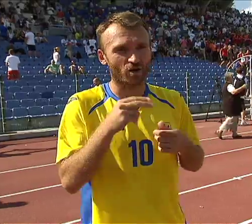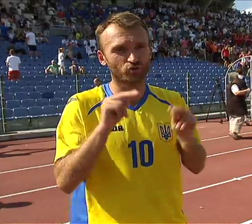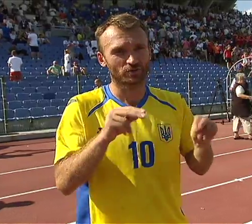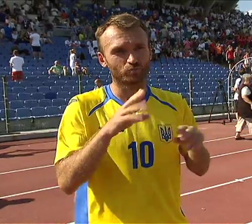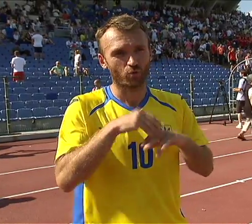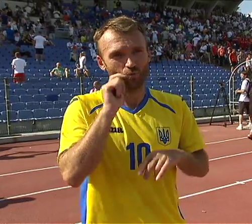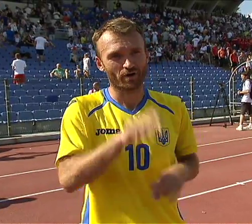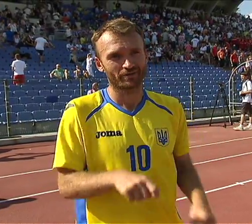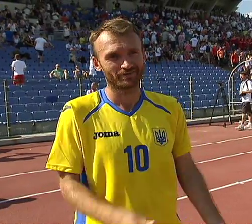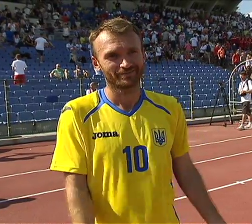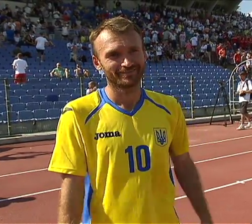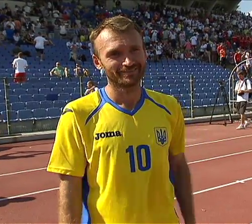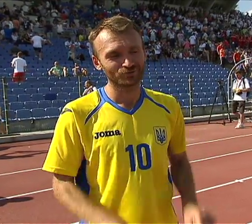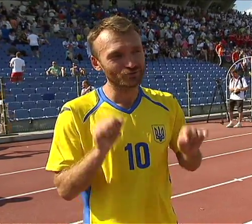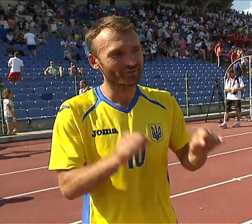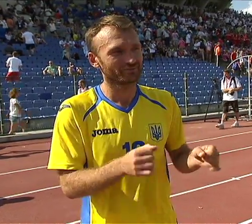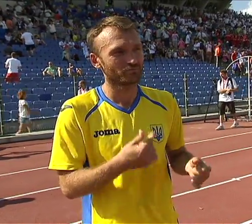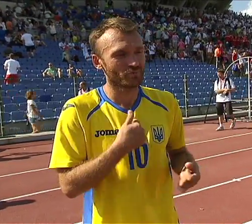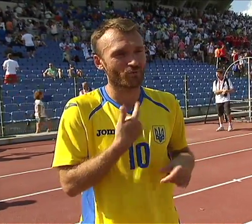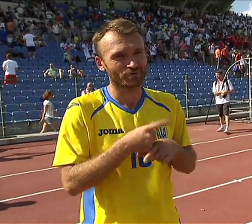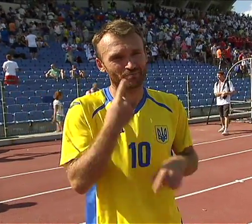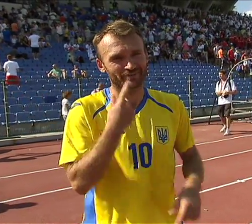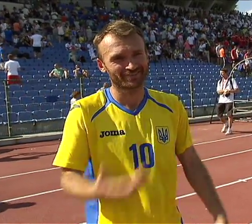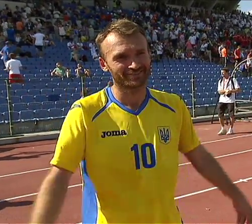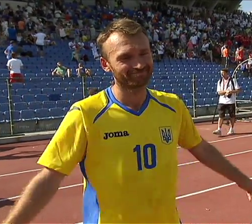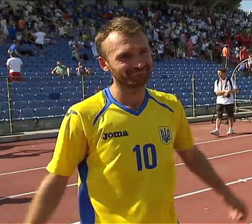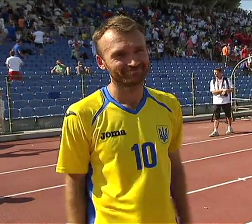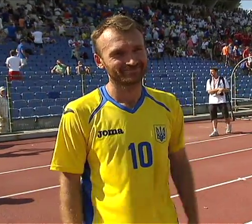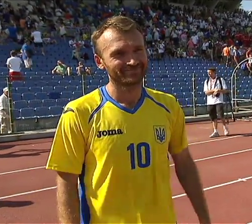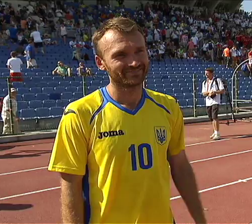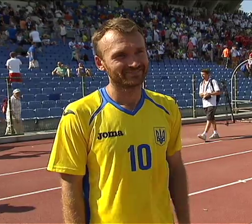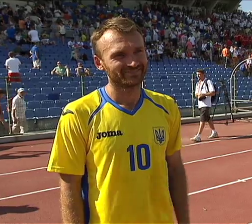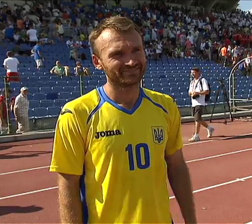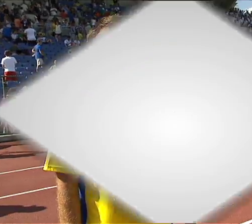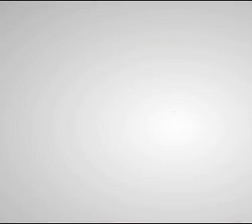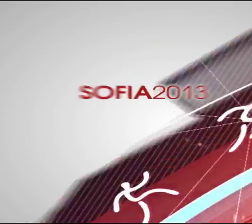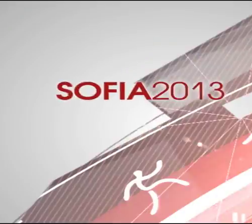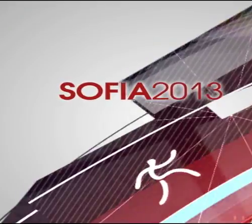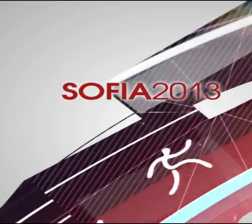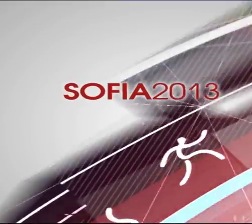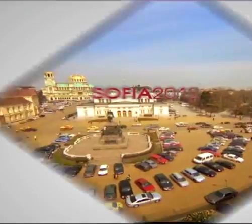Мы старались защитить честь Украины, и мне очень обидно.